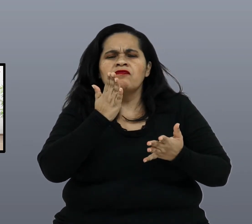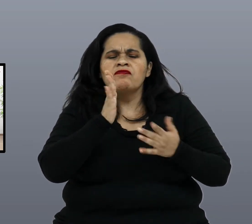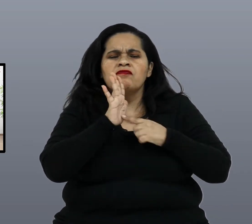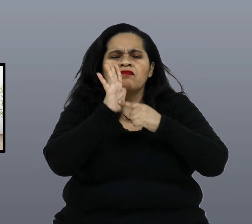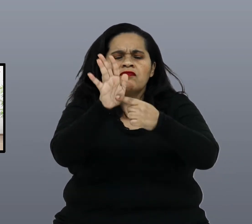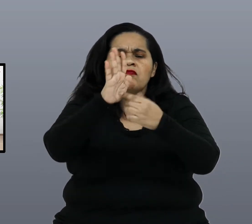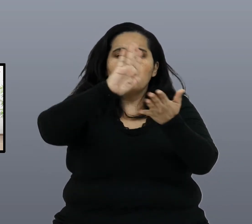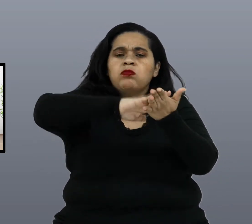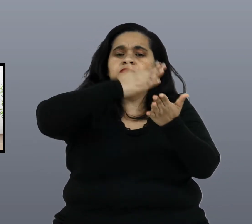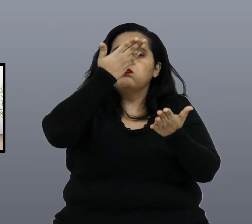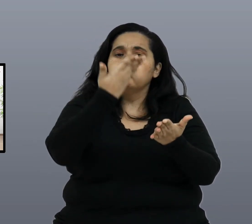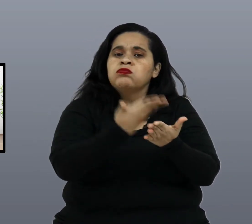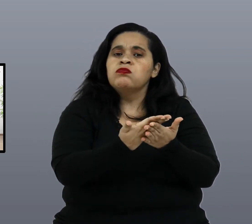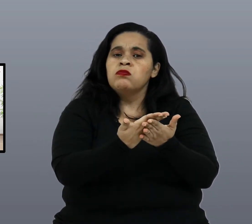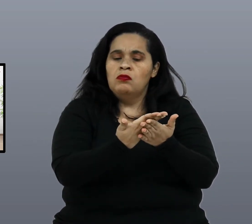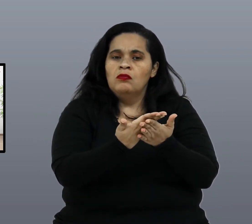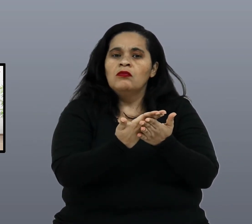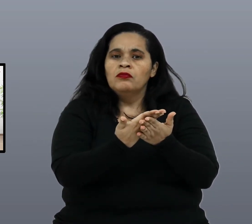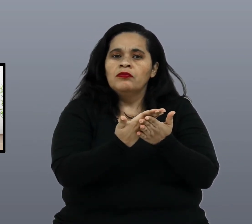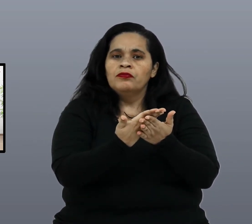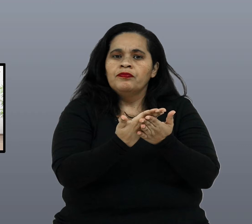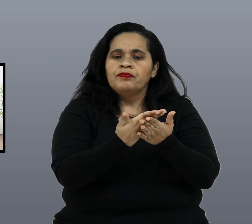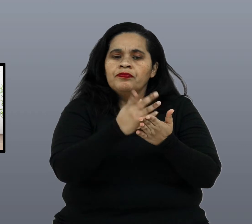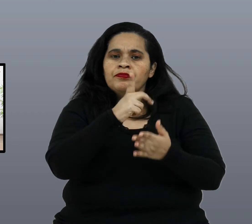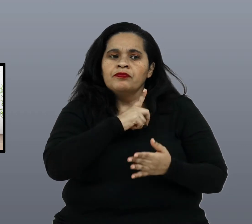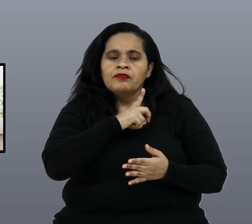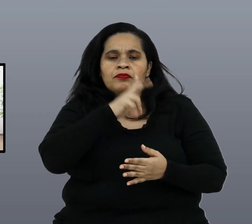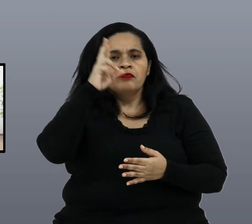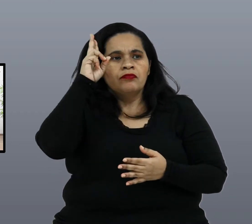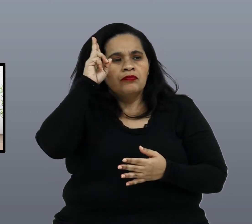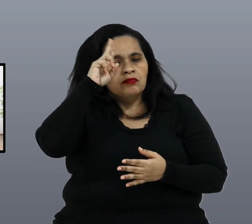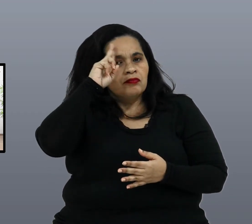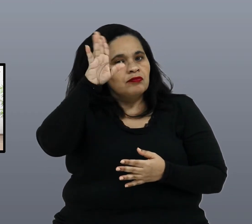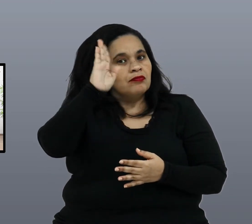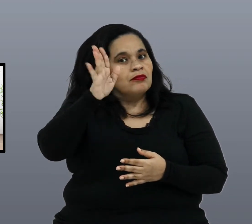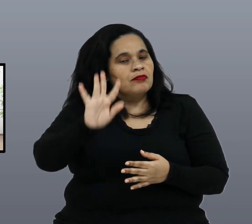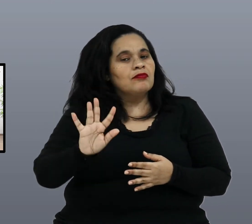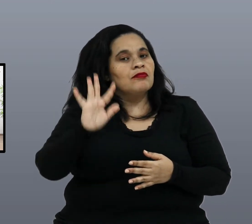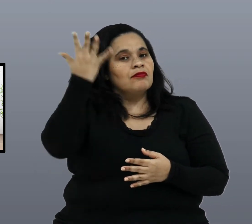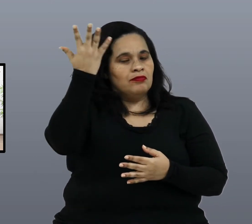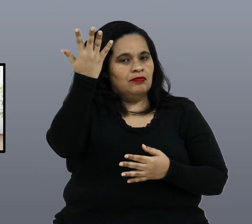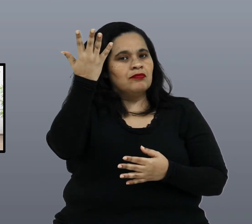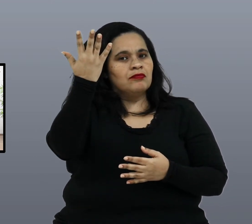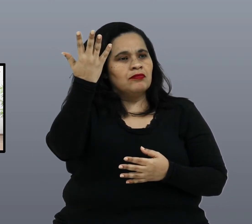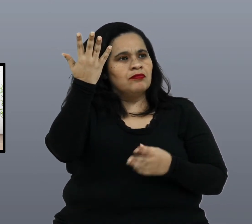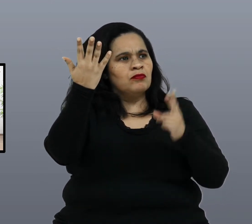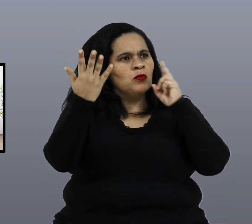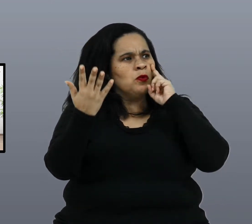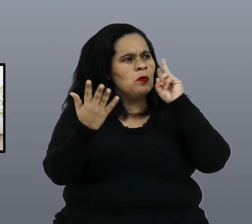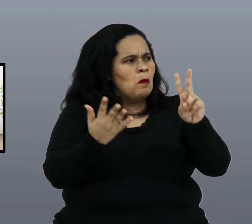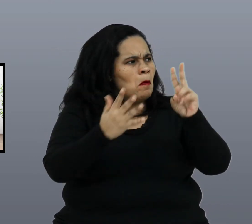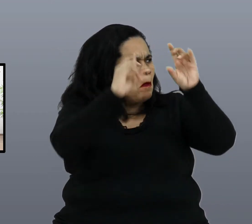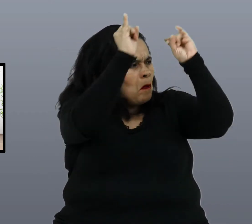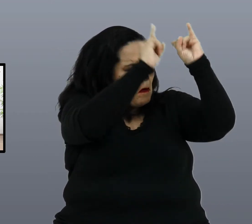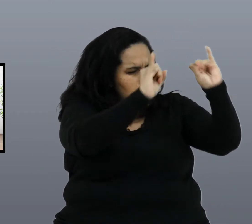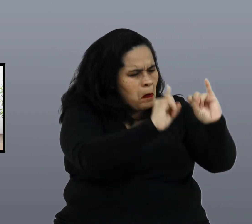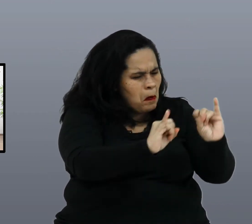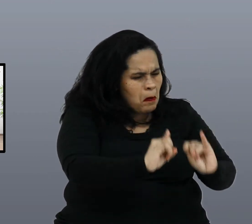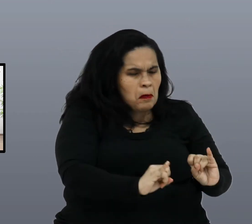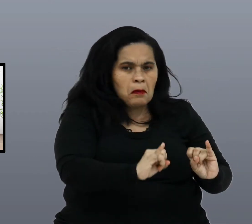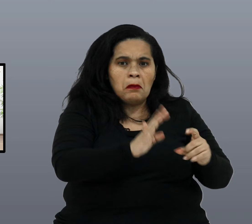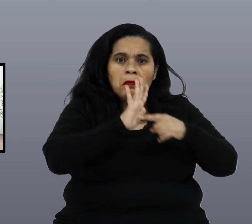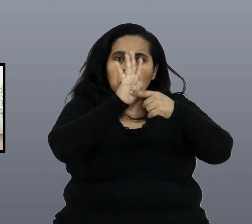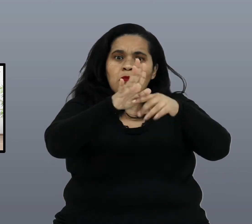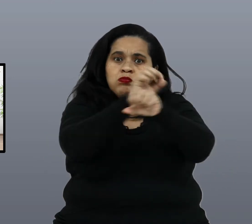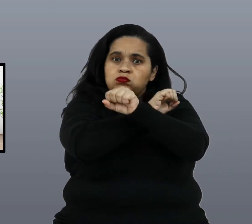interpretação que a gente colocou aqui? Porque são histórias que já aconteceram, né? Sim. Então a gente olha a estátua e você olha, isso aqui é